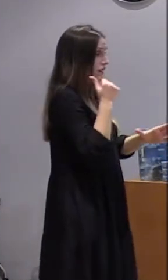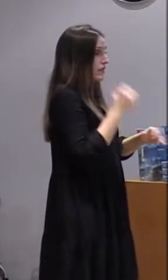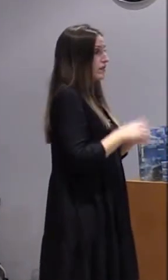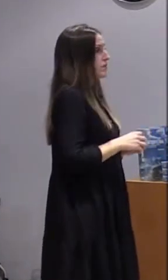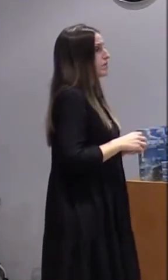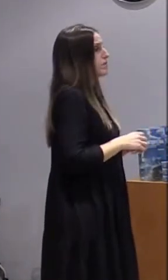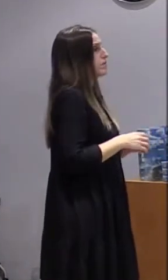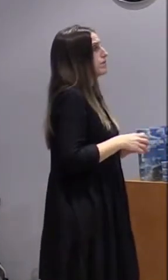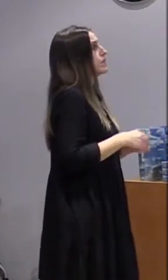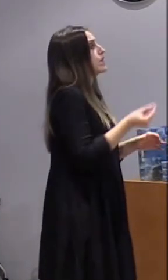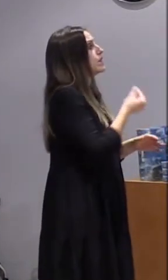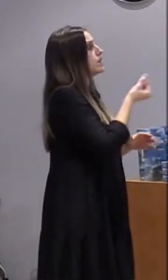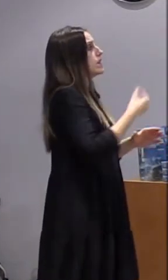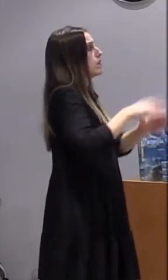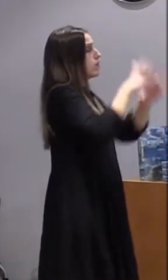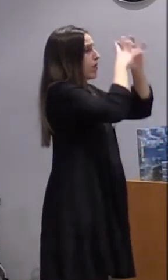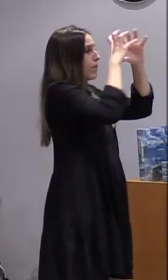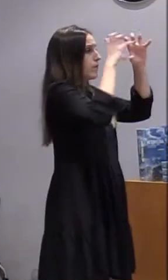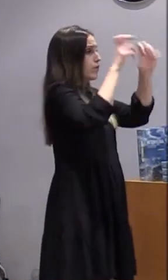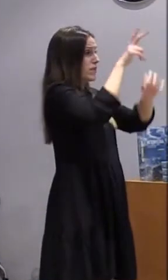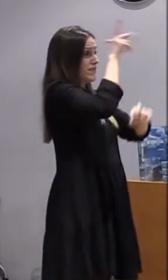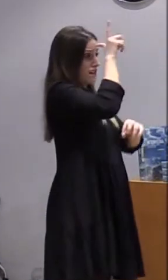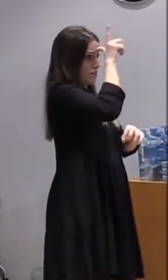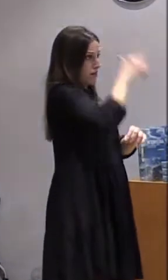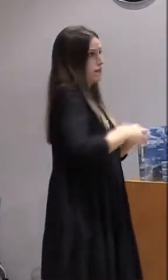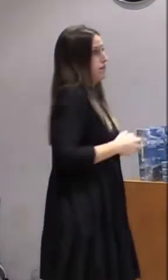de la zona de Alemania donde vivía.